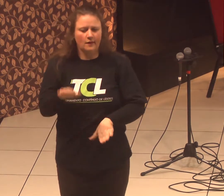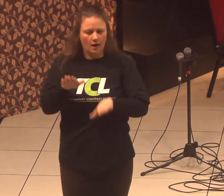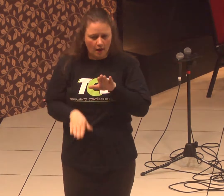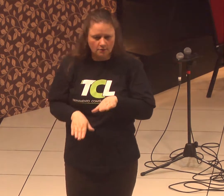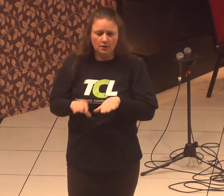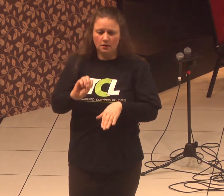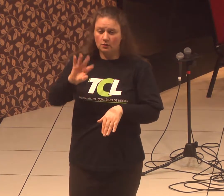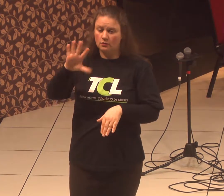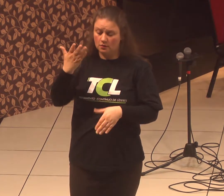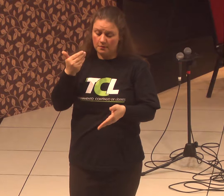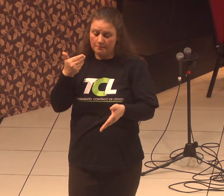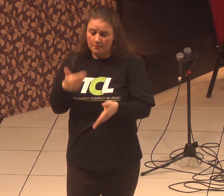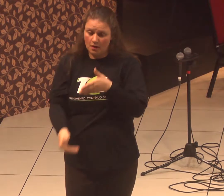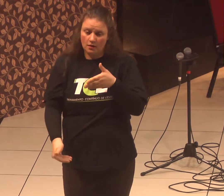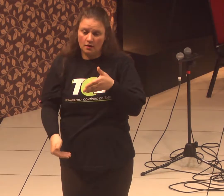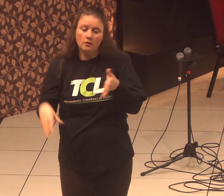disso.